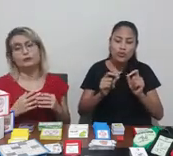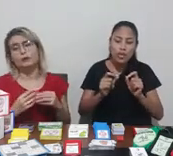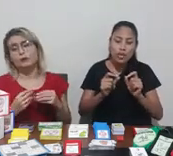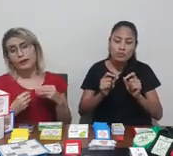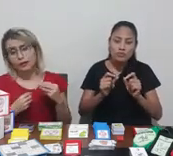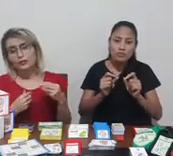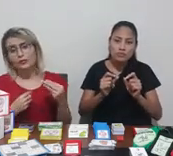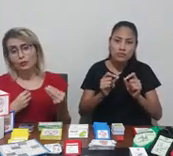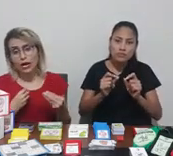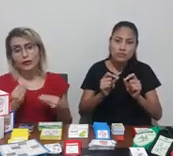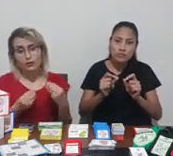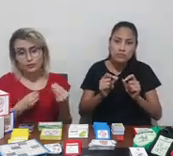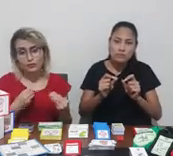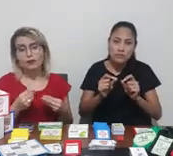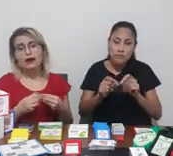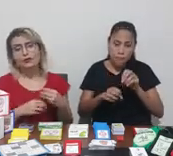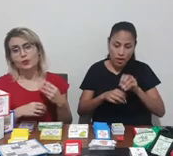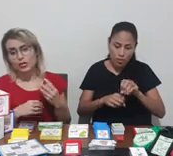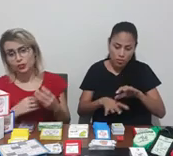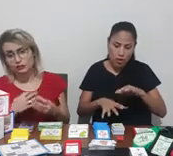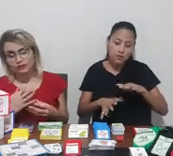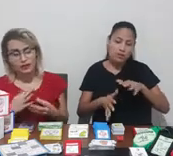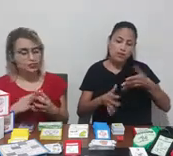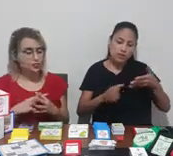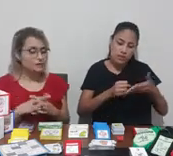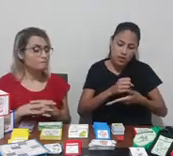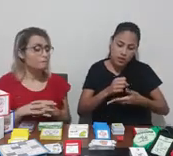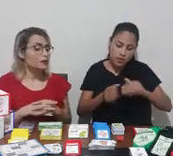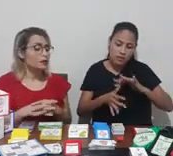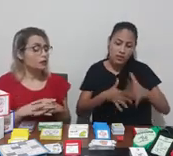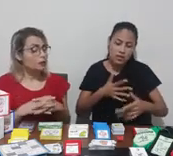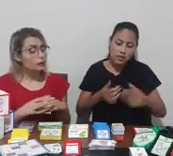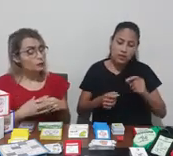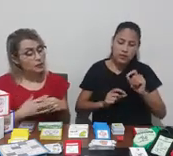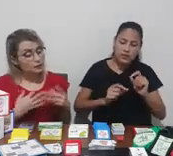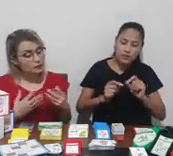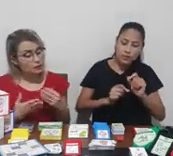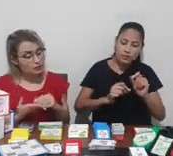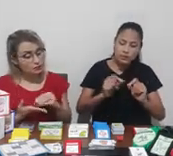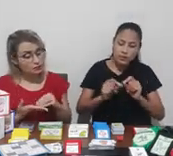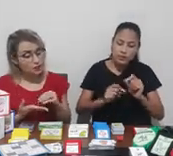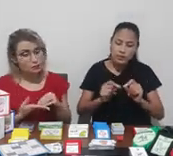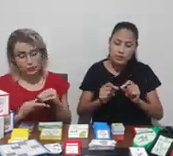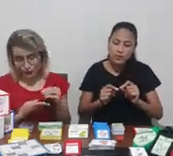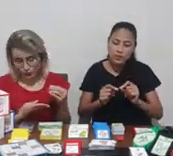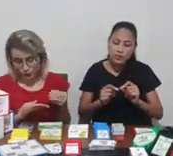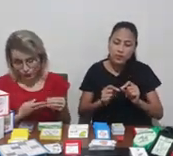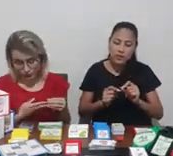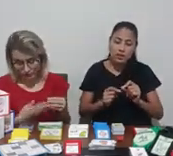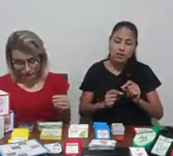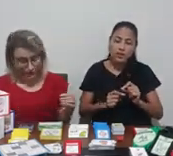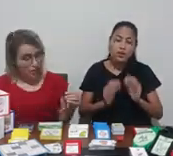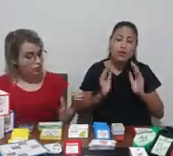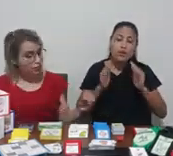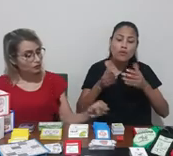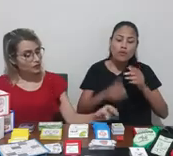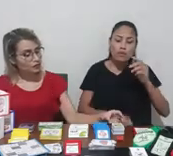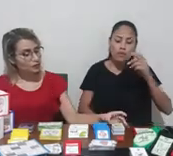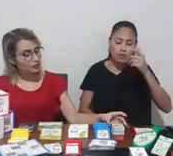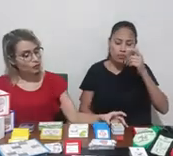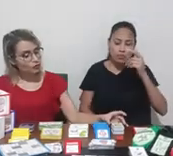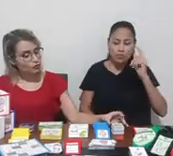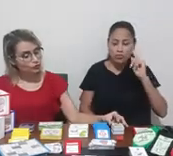voltado para a educação básica que a gente faz, né? Então, em se tratando da pessoa surda, a gente